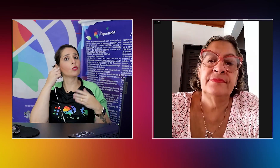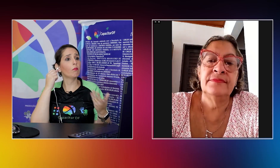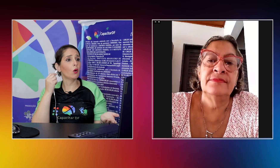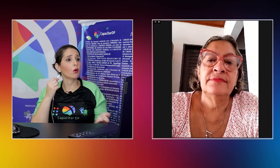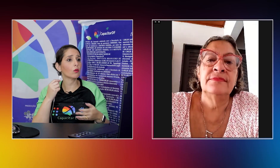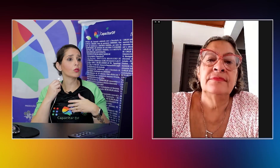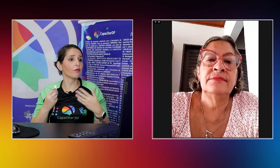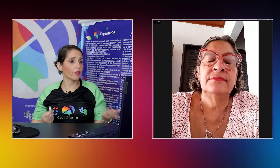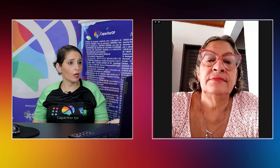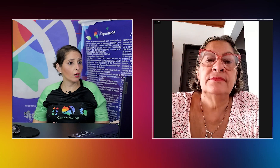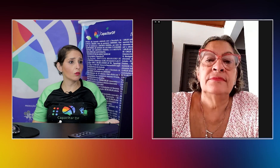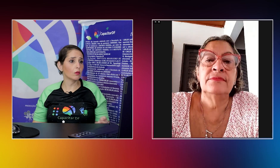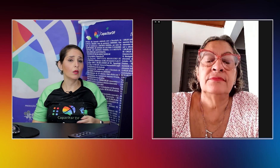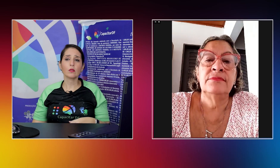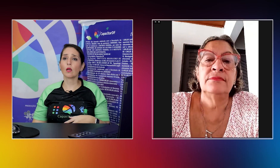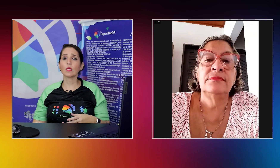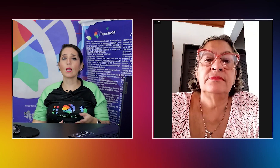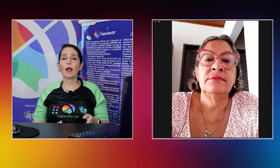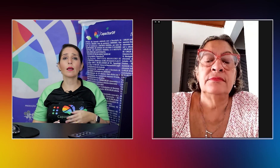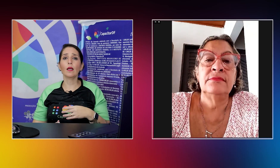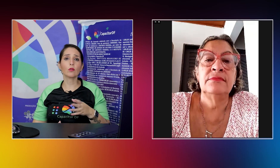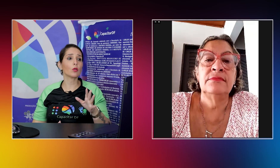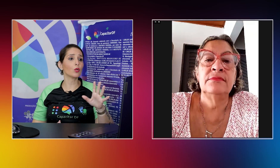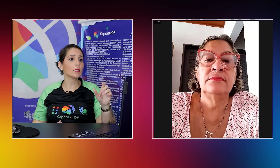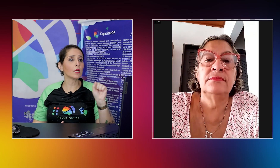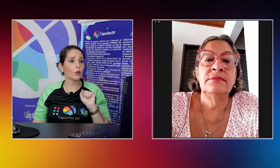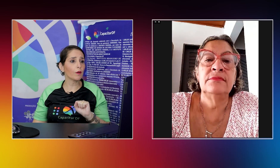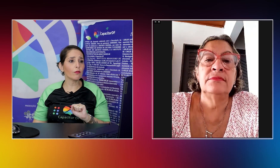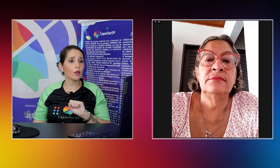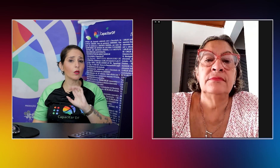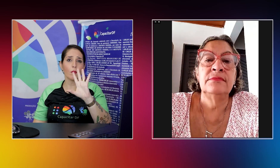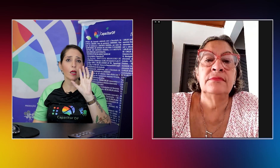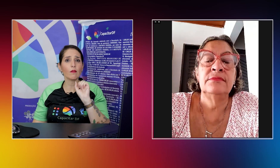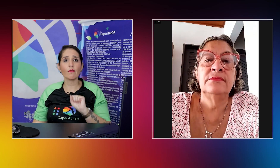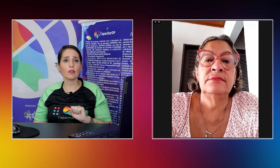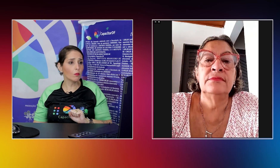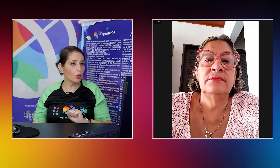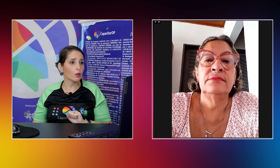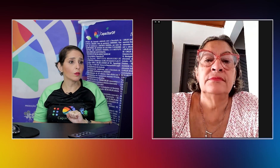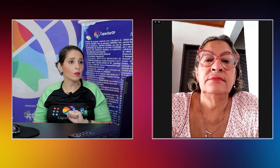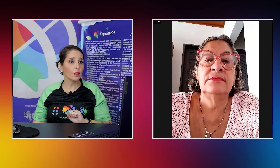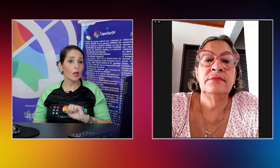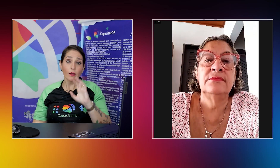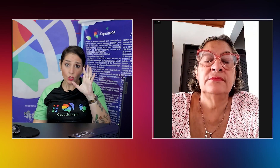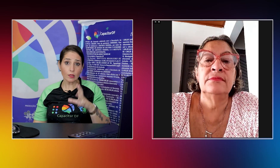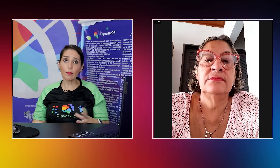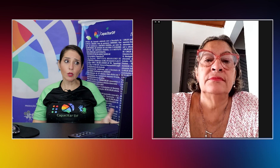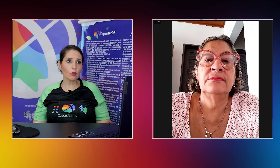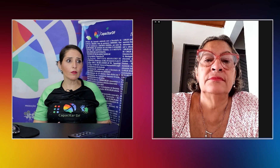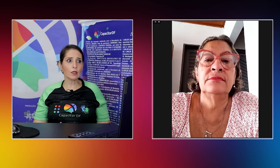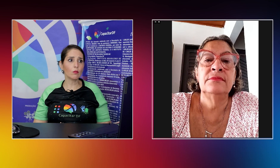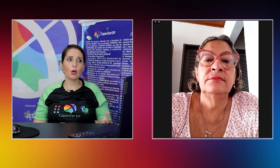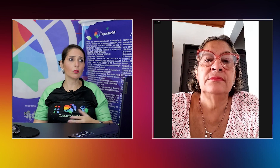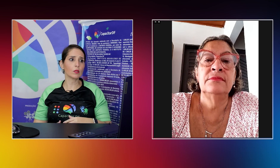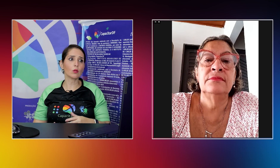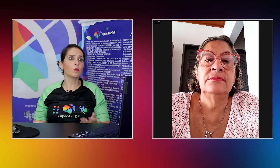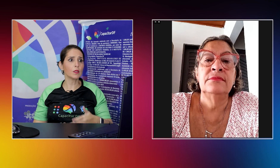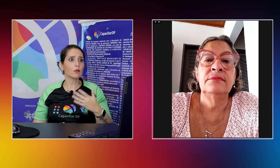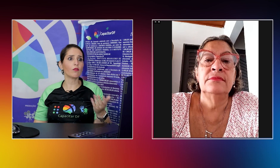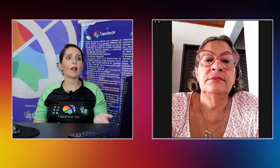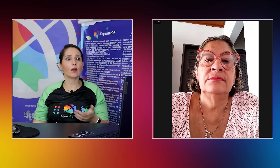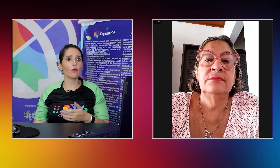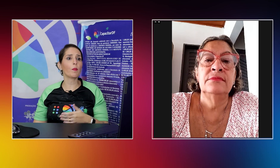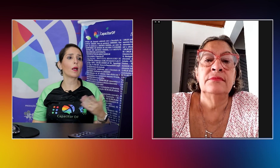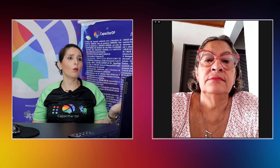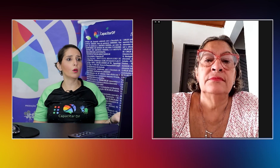receita de bolo ou de frango, digamos assim, não, se eu estou ensinando para fulano como é que ele vai fazer um bolo. Ele já sabe que eu estou fazendo um bolo, então não